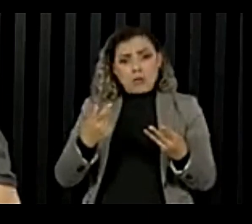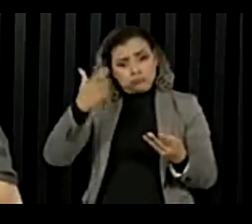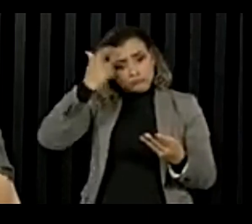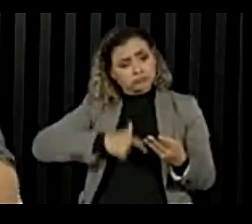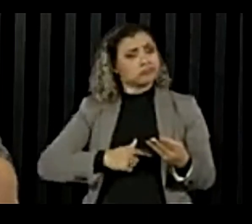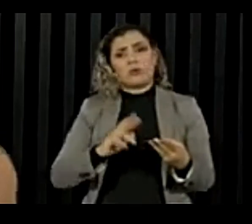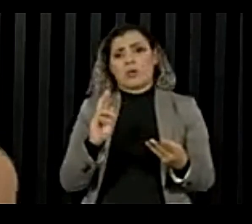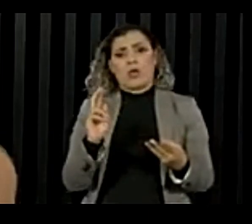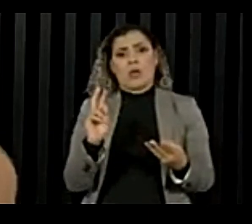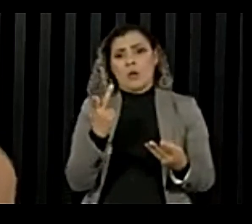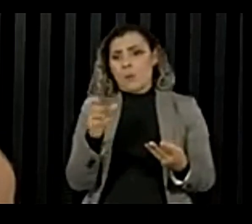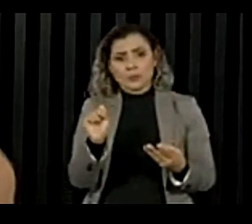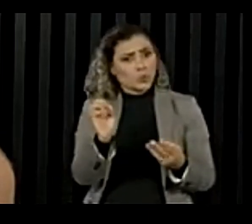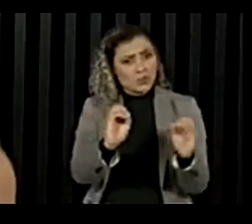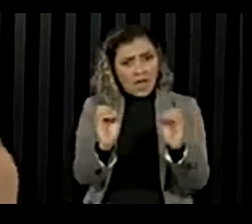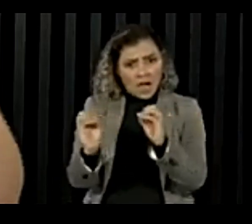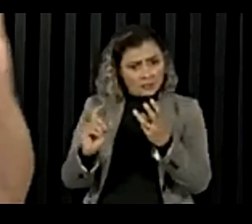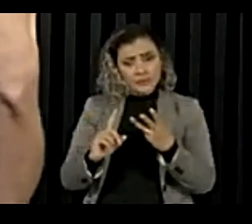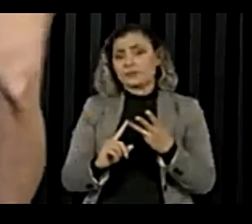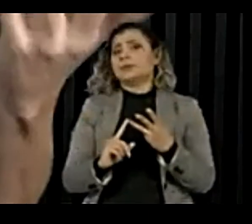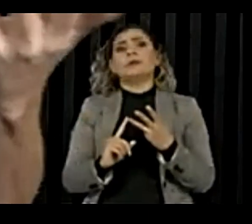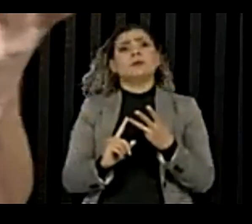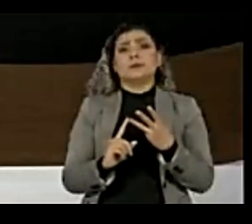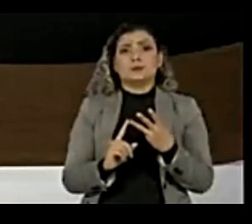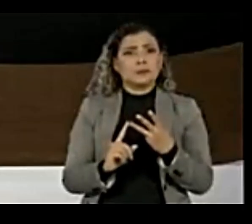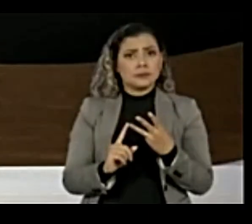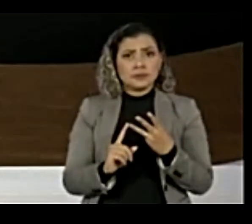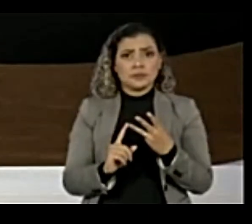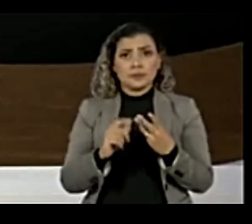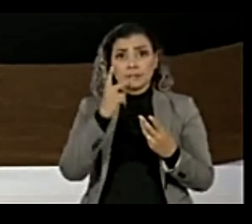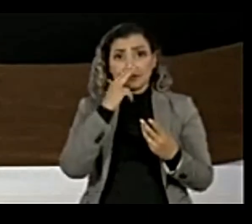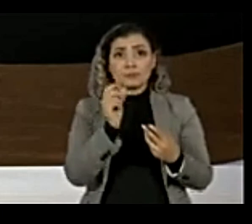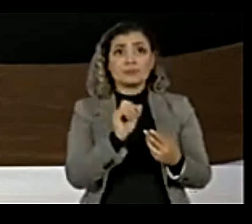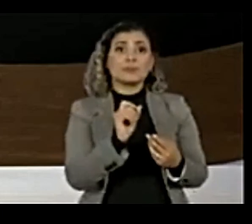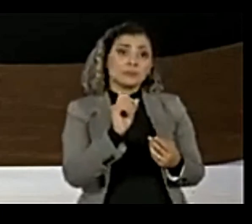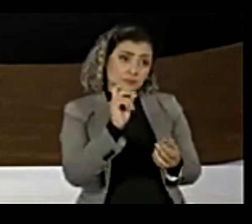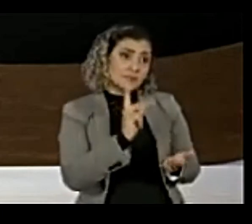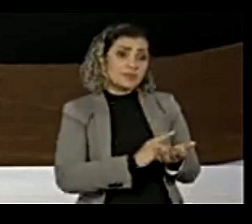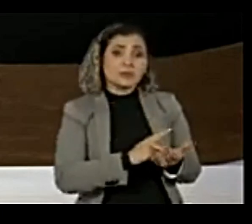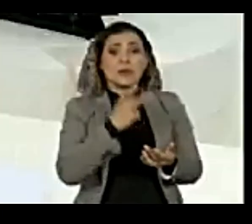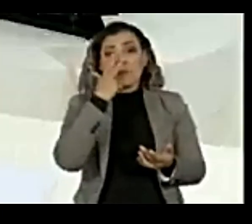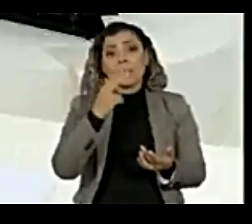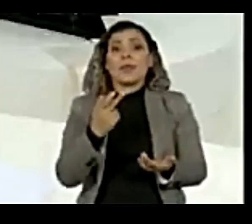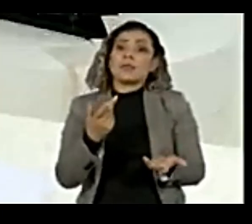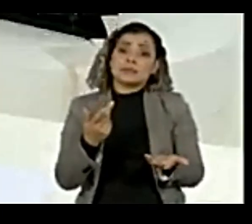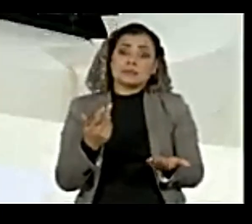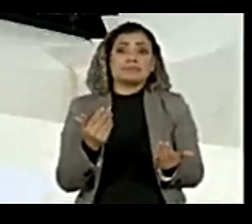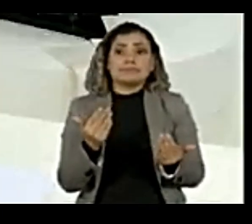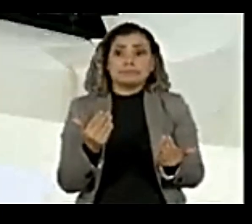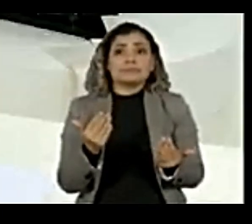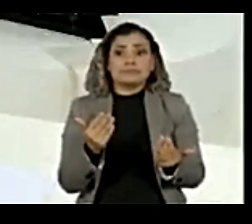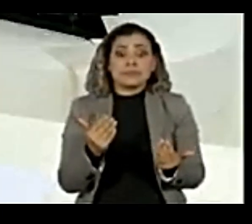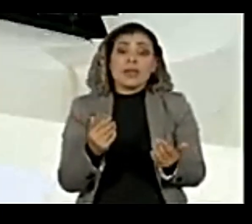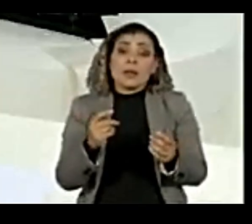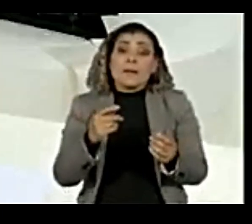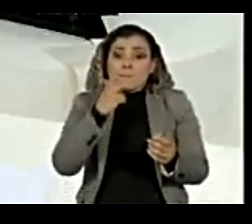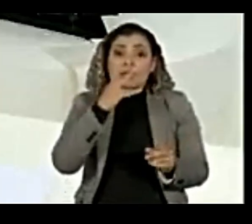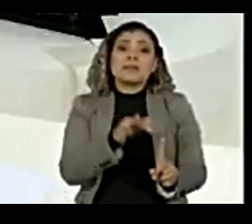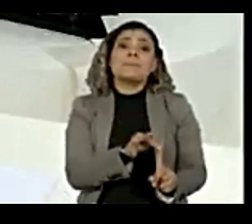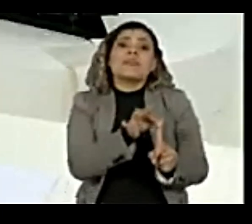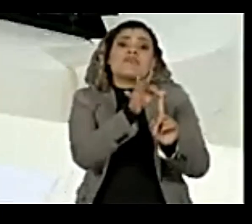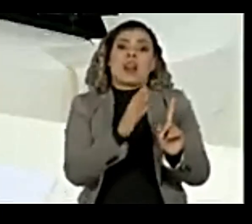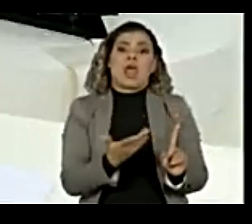como é que se diz? Das... Maiorias? Quando você é favorecido não, pelo sistema, dos privilégios. Não, mas dos